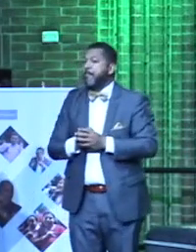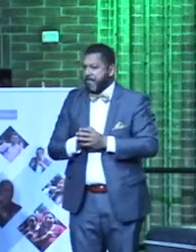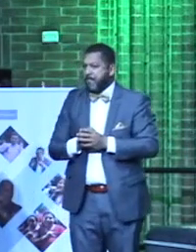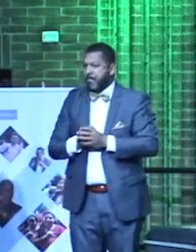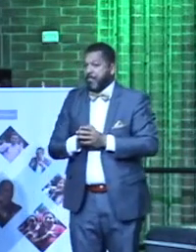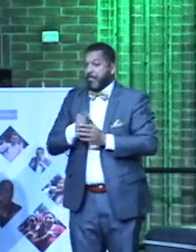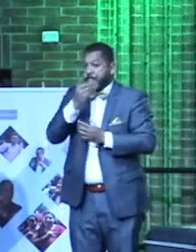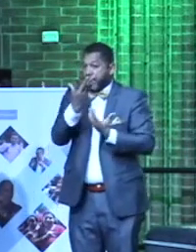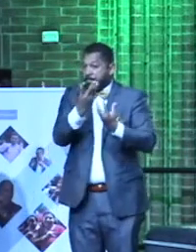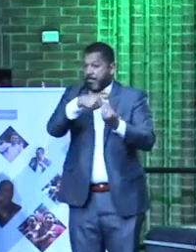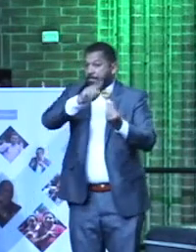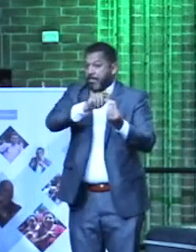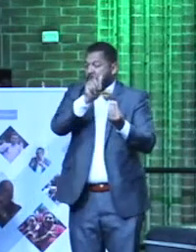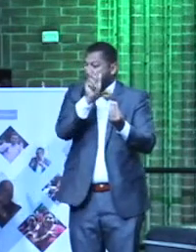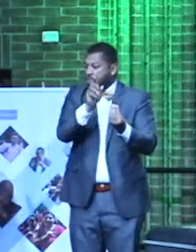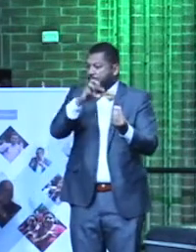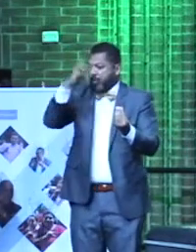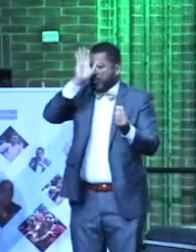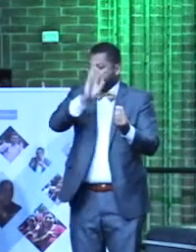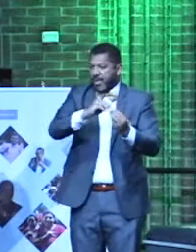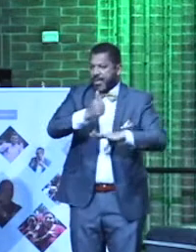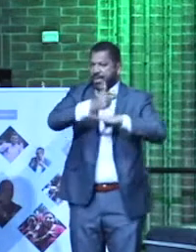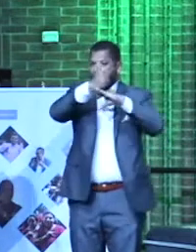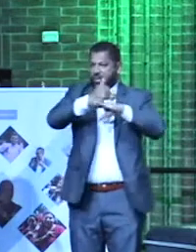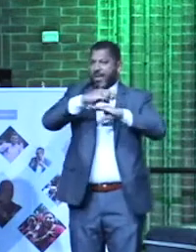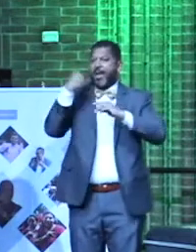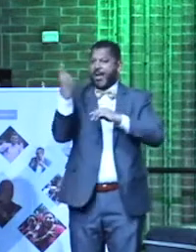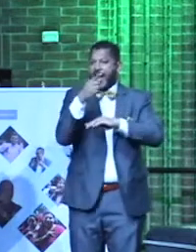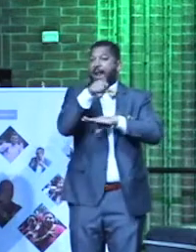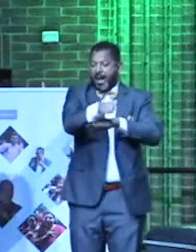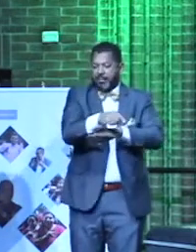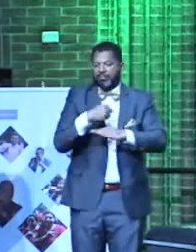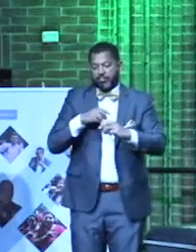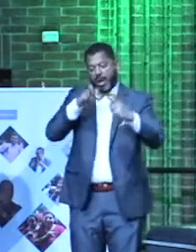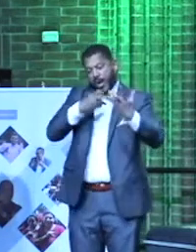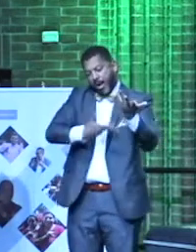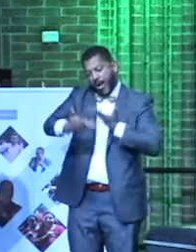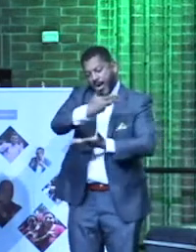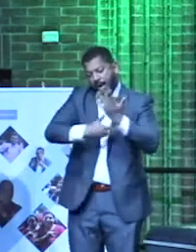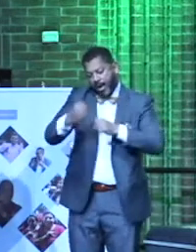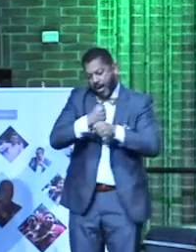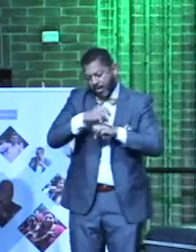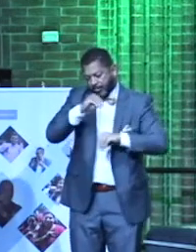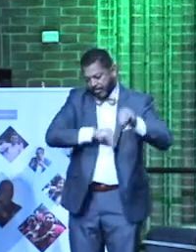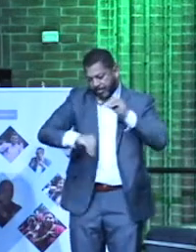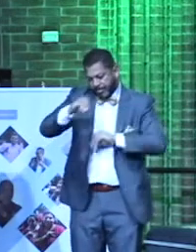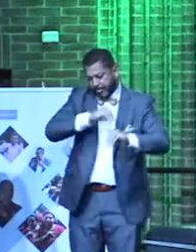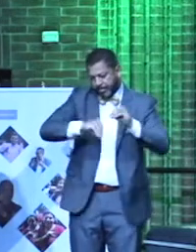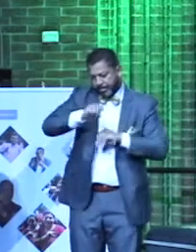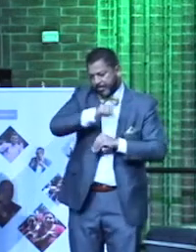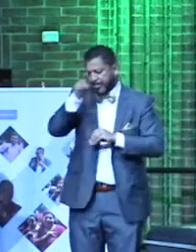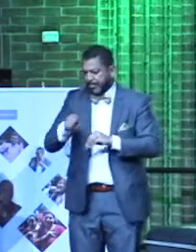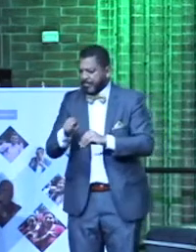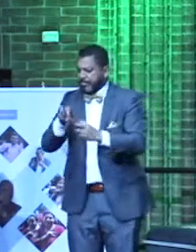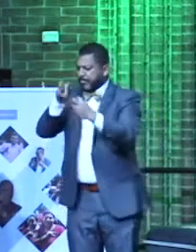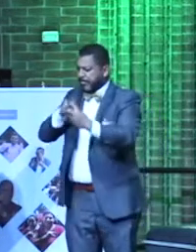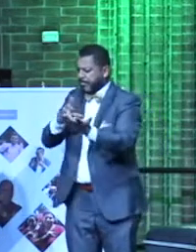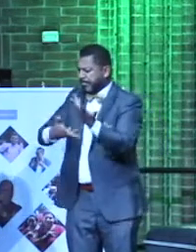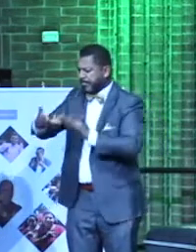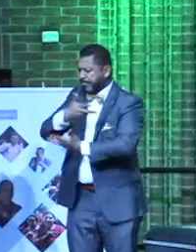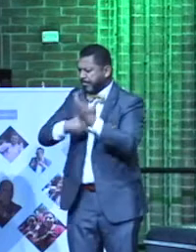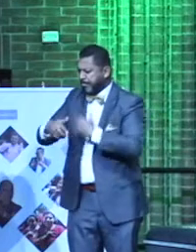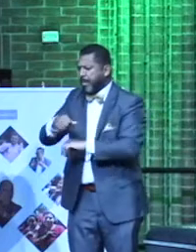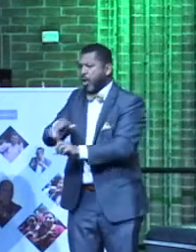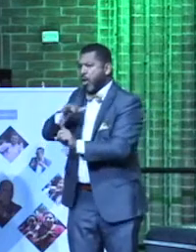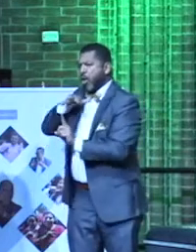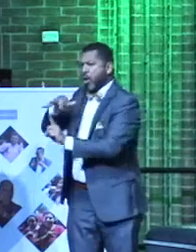con los asesores de la Dirección General en temas de participación, continuamos participando en los comités que veníamos participando, trabajamos en la